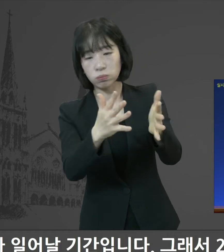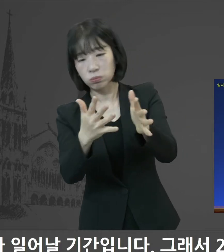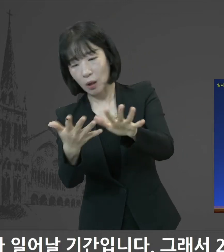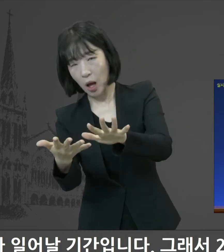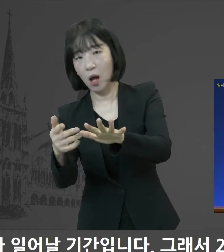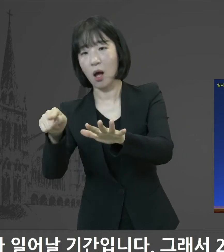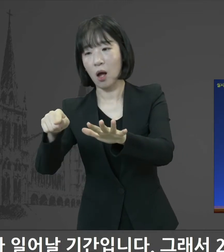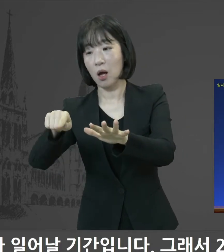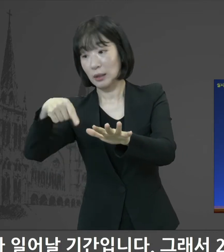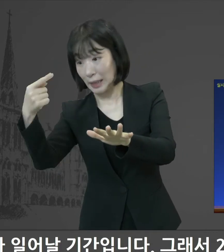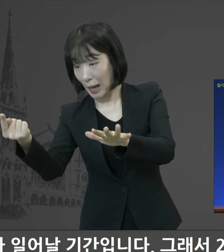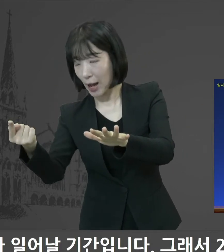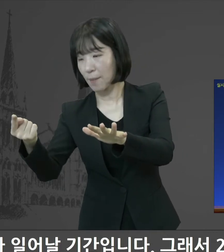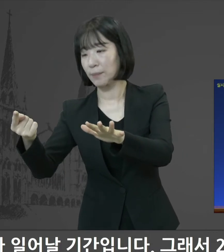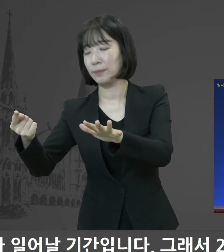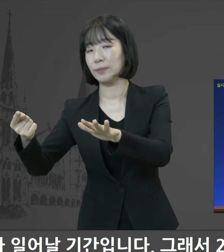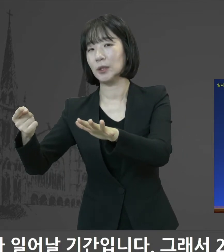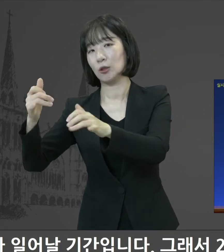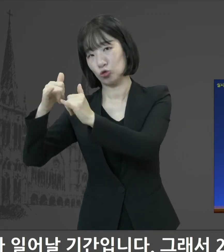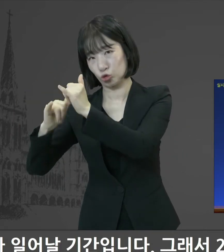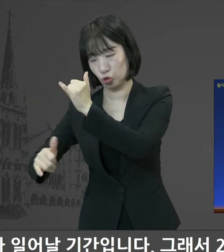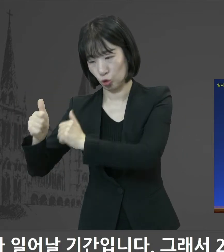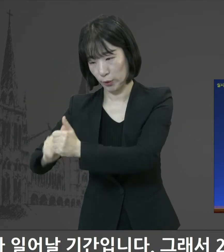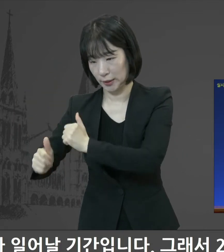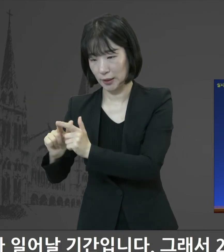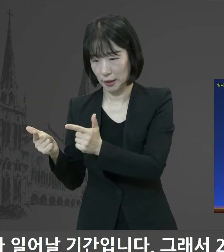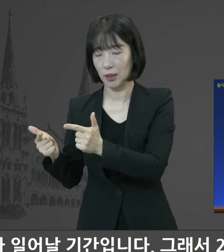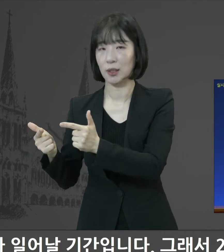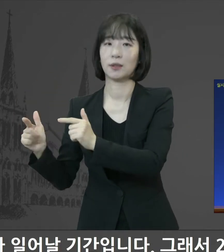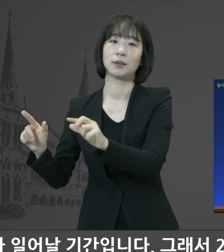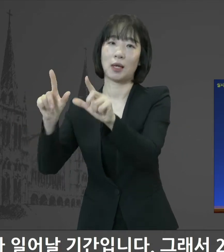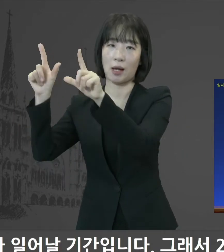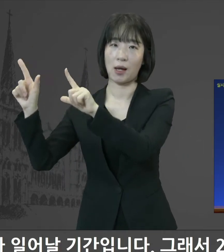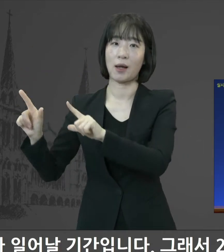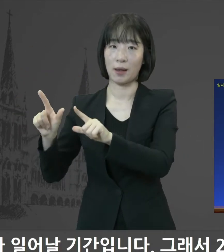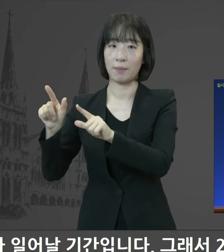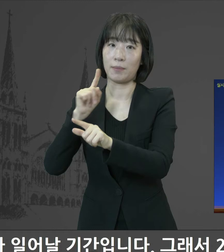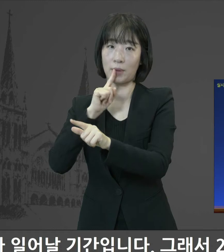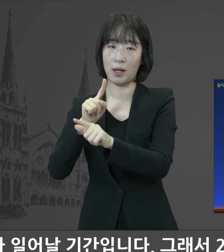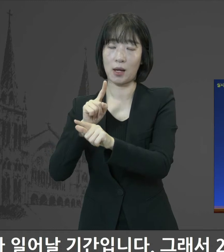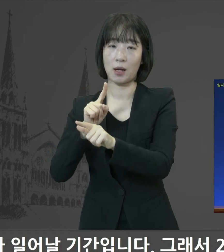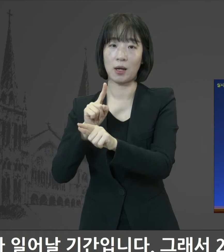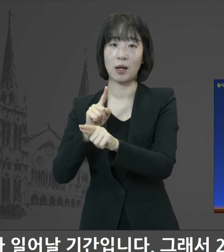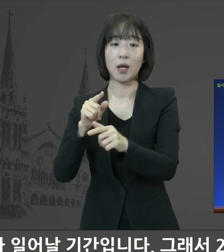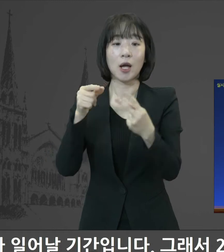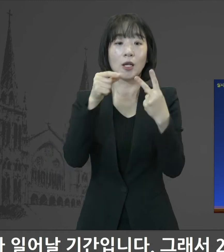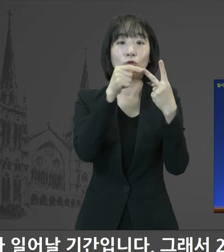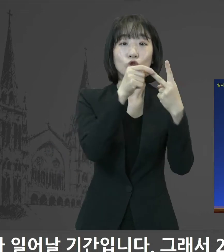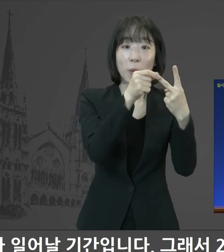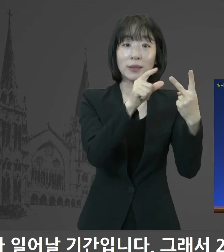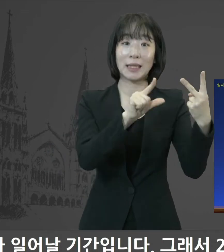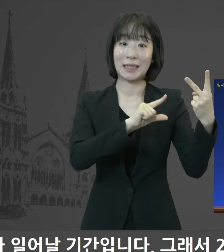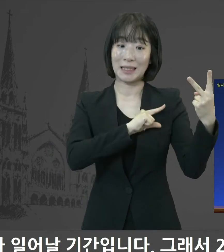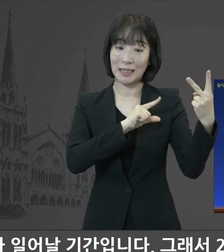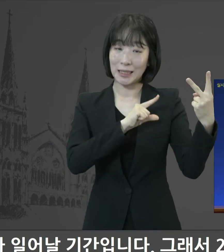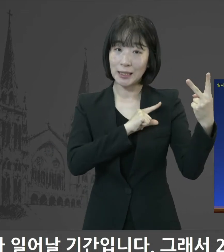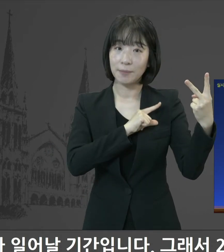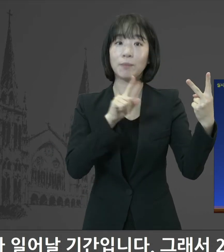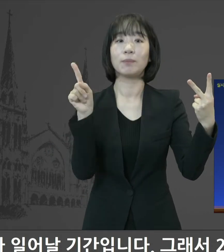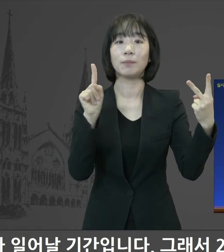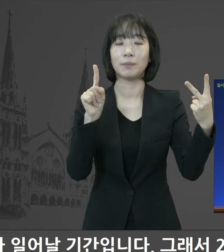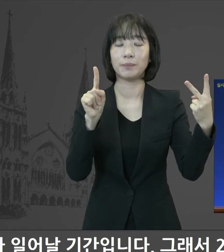것이죠. 민수기의 두 번째 이름은 광야에서라는 이름입니다. 이것은 히브리식